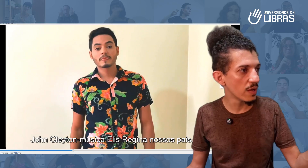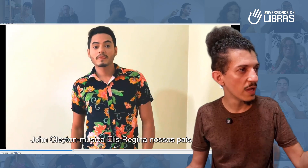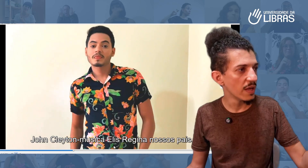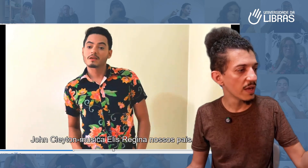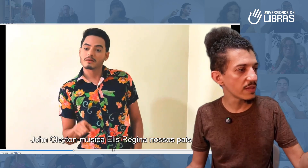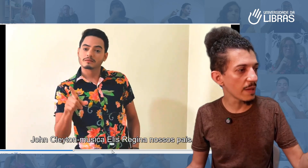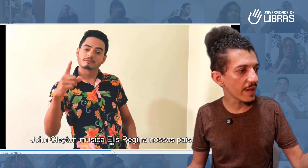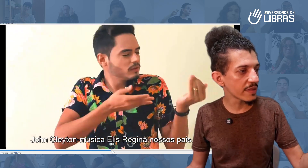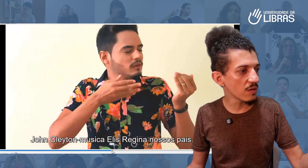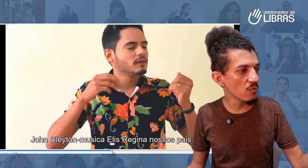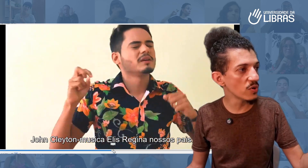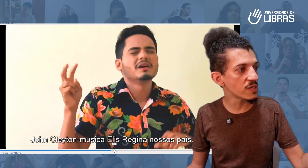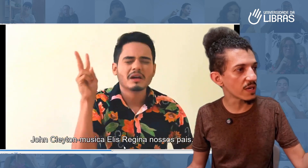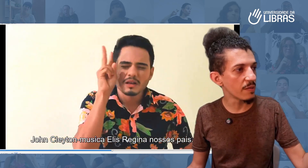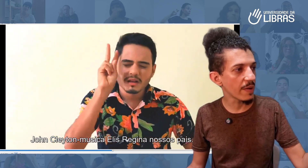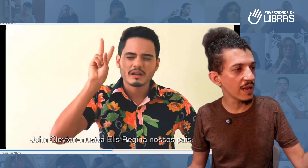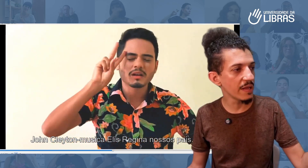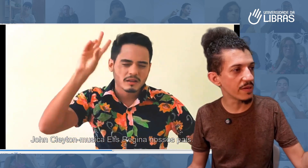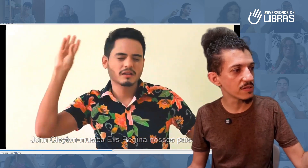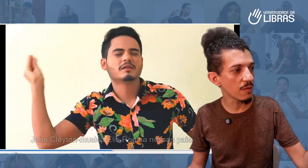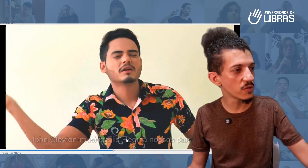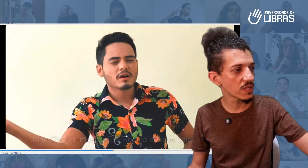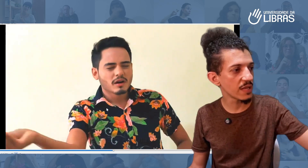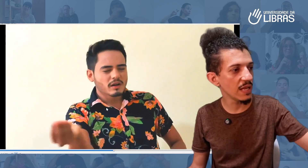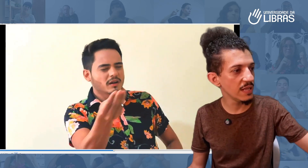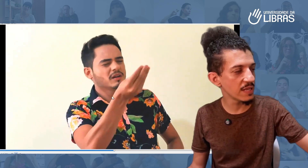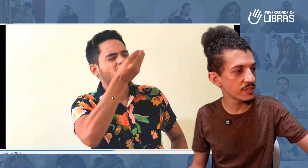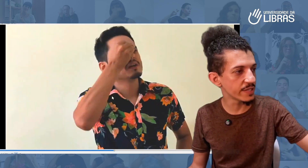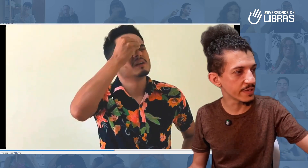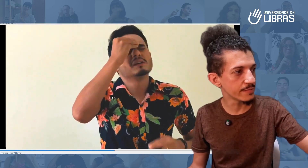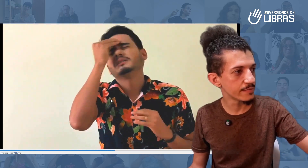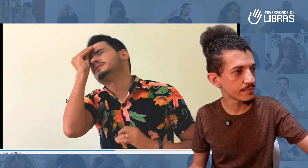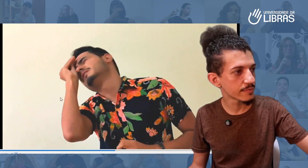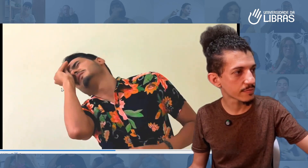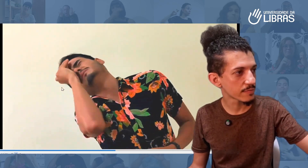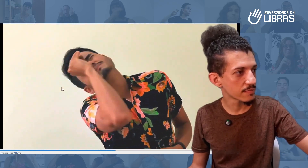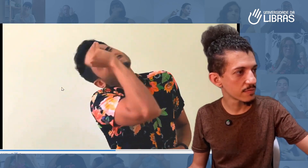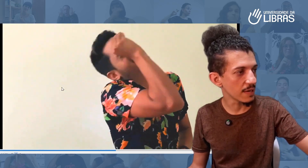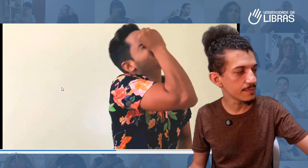John interpretando música para Libras, a música da Elis Regina.